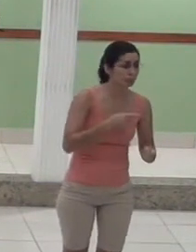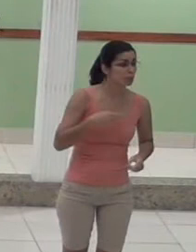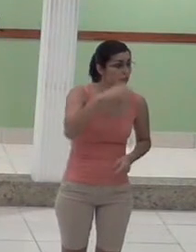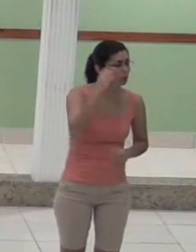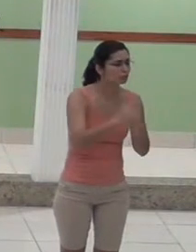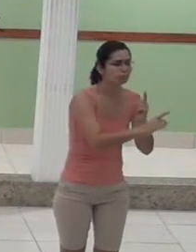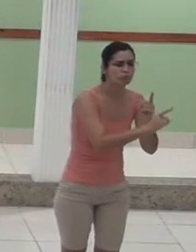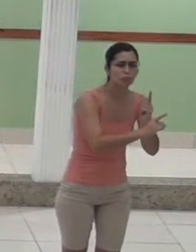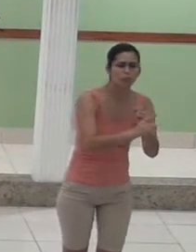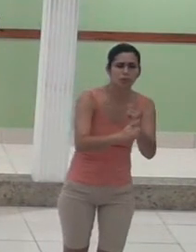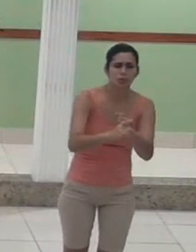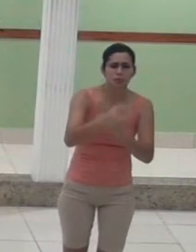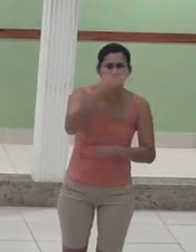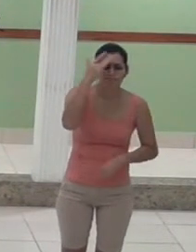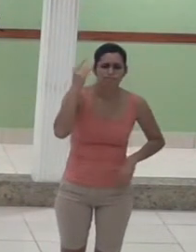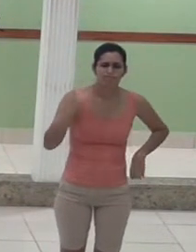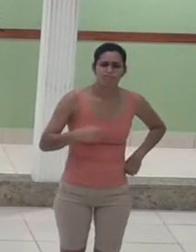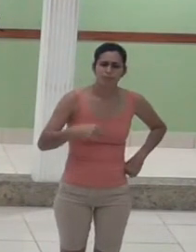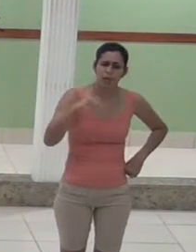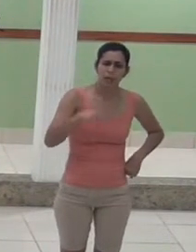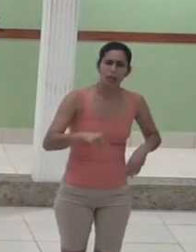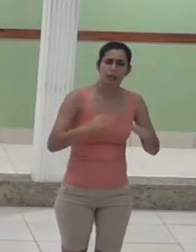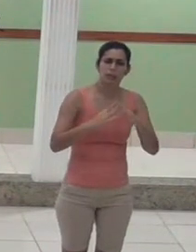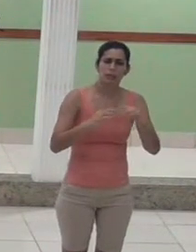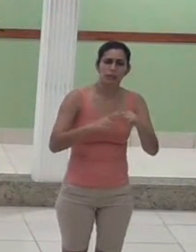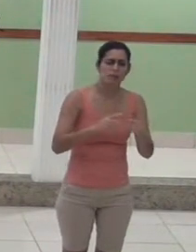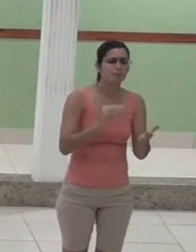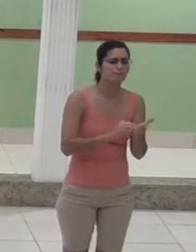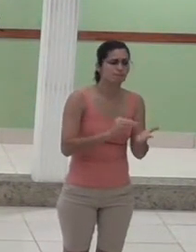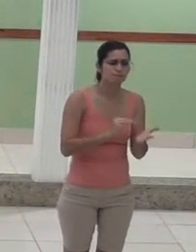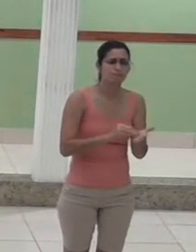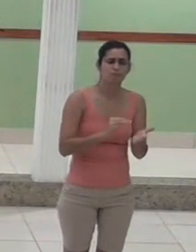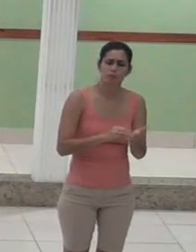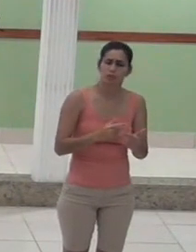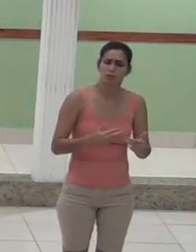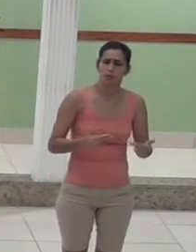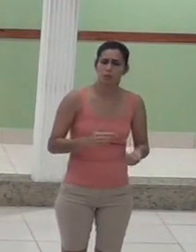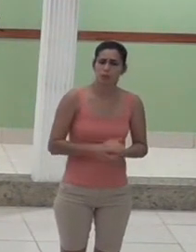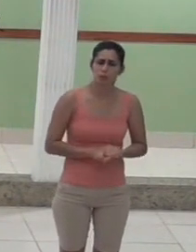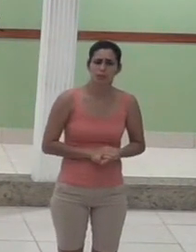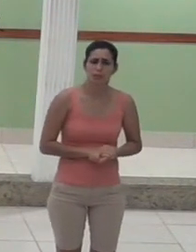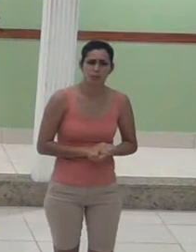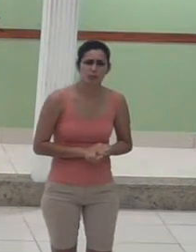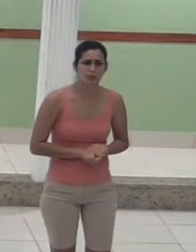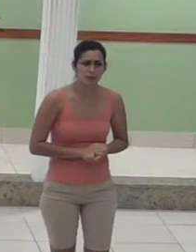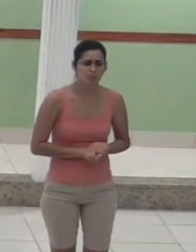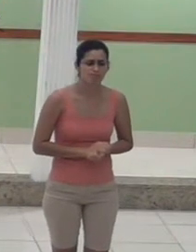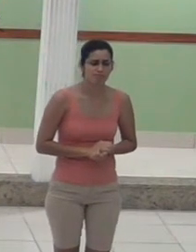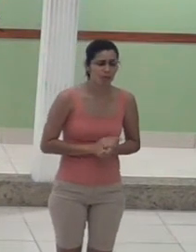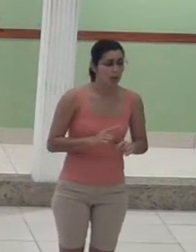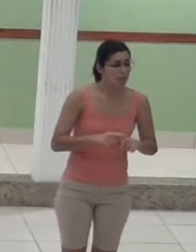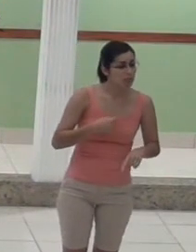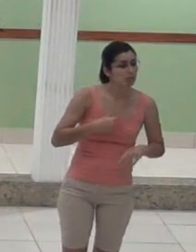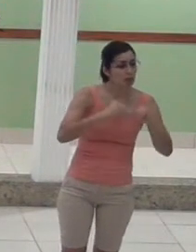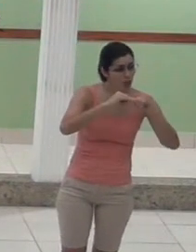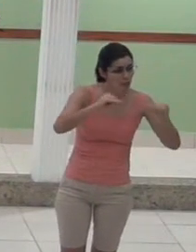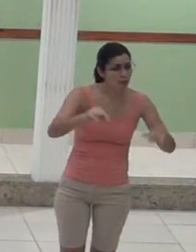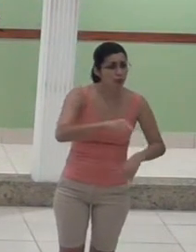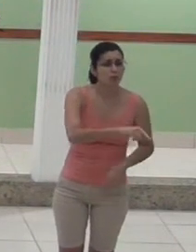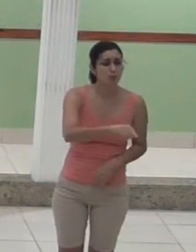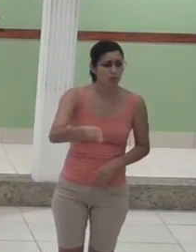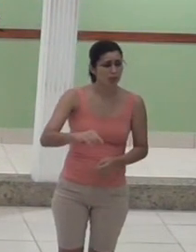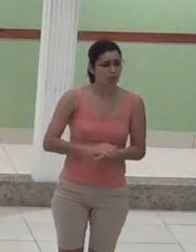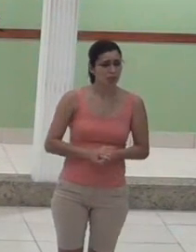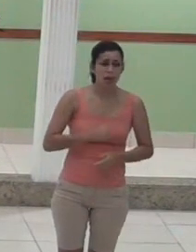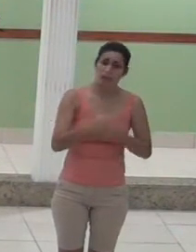meu querido, a saudade fica, os momentos bons ficam, mas o trabalho continua. Nós estamos